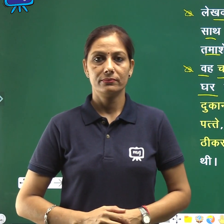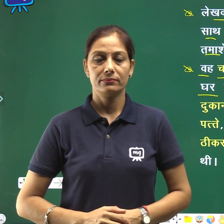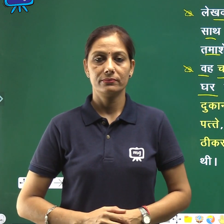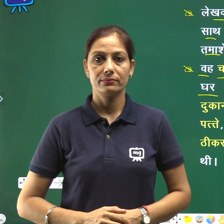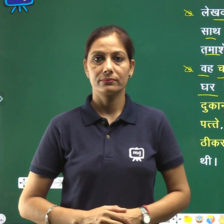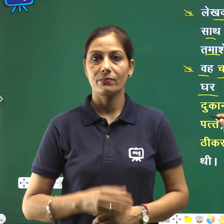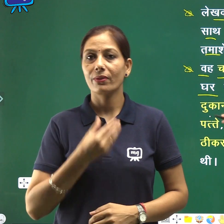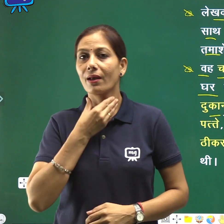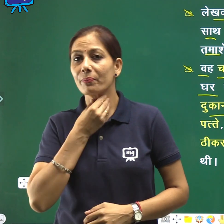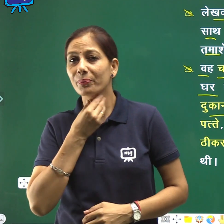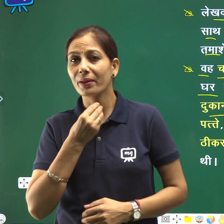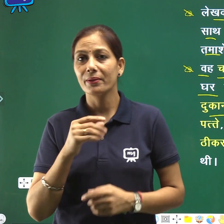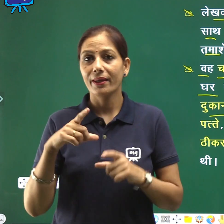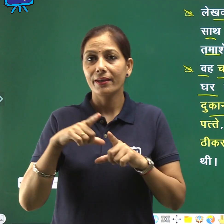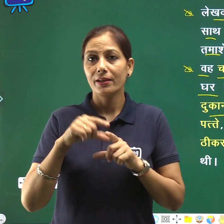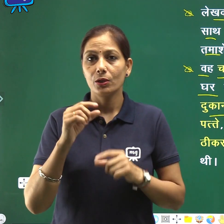मिठाई की दुकान लगाता।